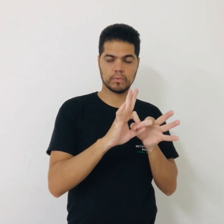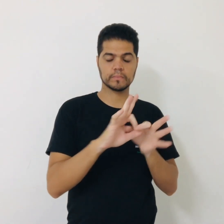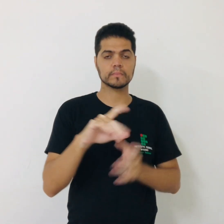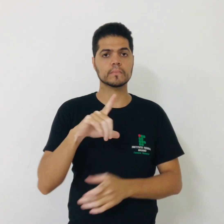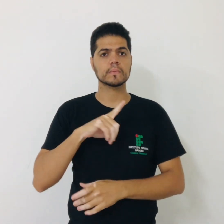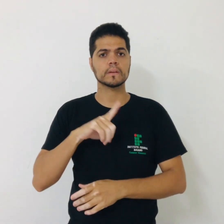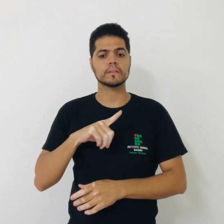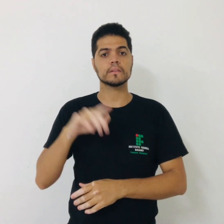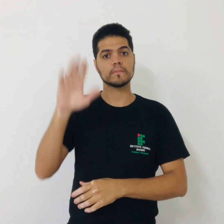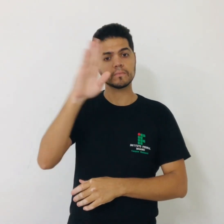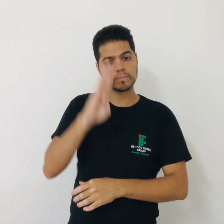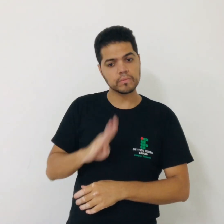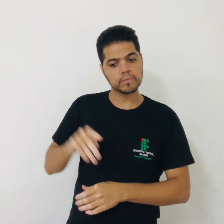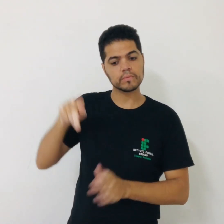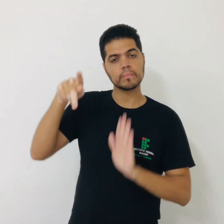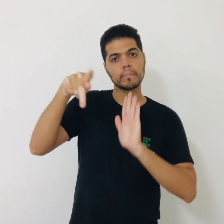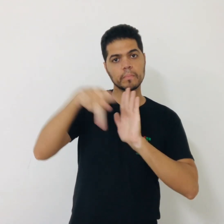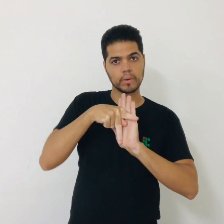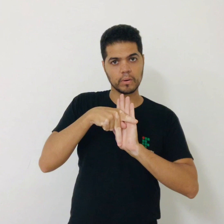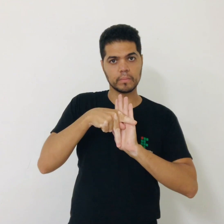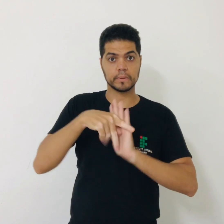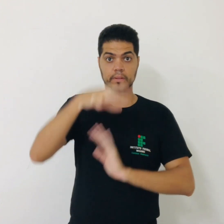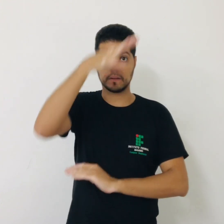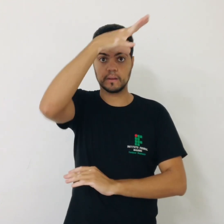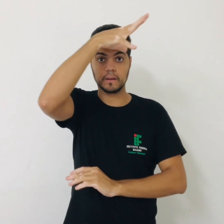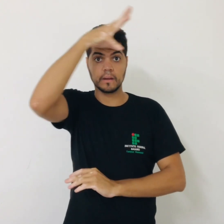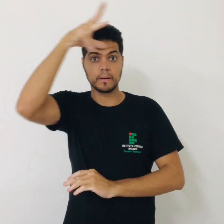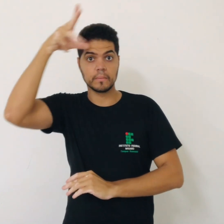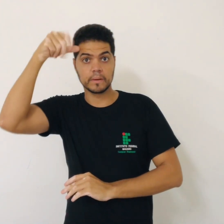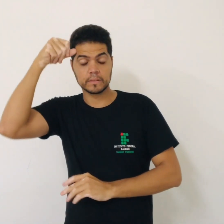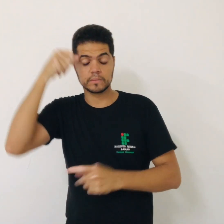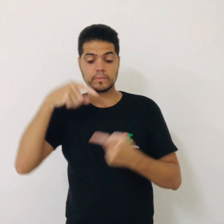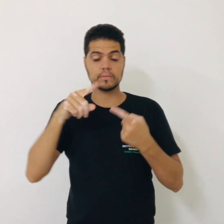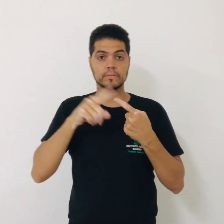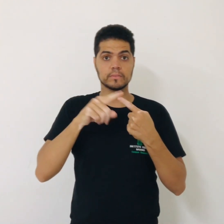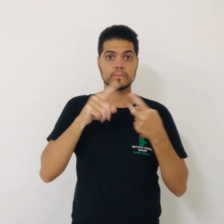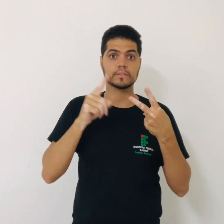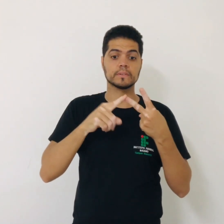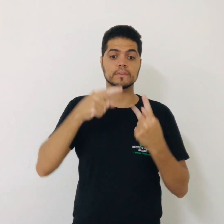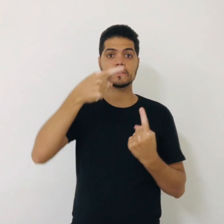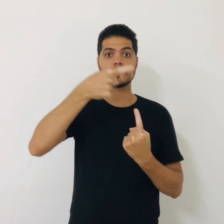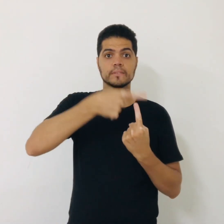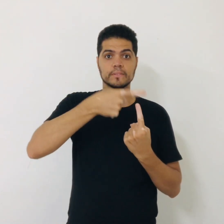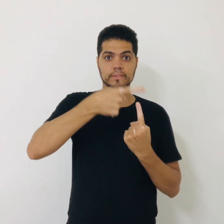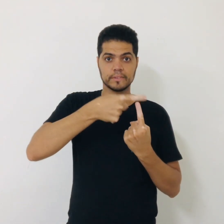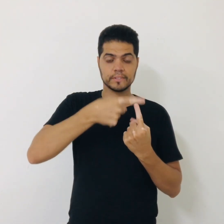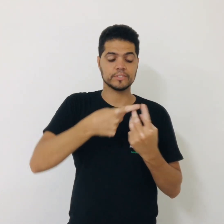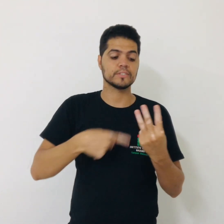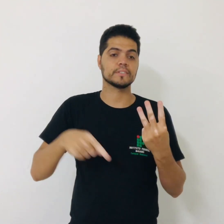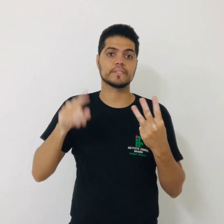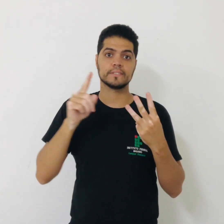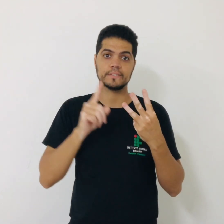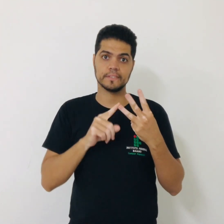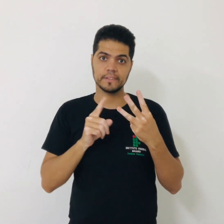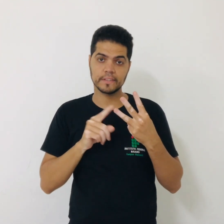Tocantins-Araguaia, Bacia do São Francisco, Bacia do Paraguai, Bacia do